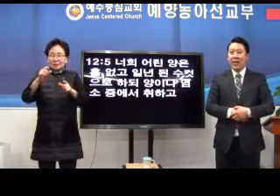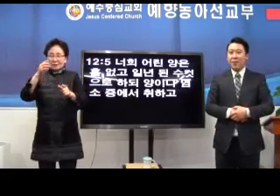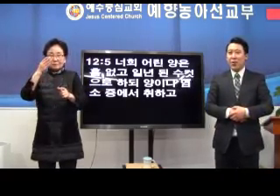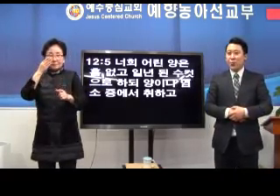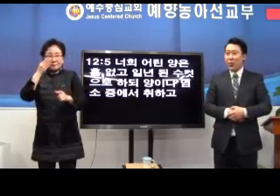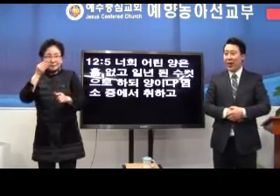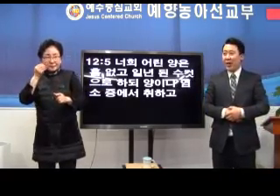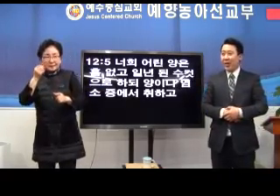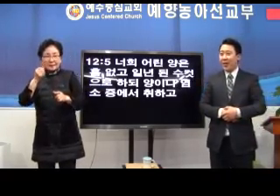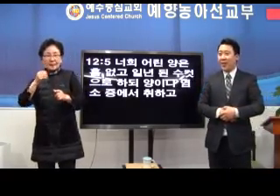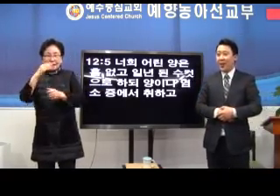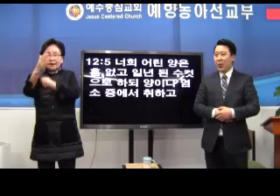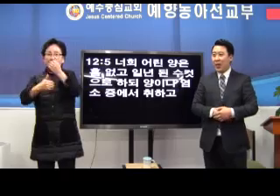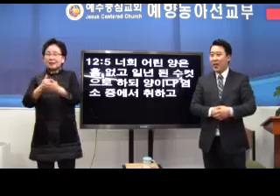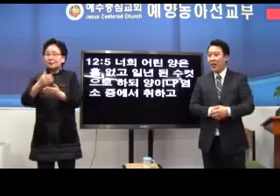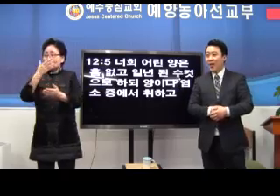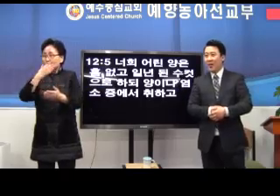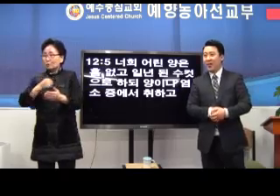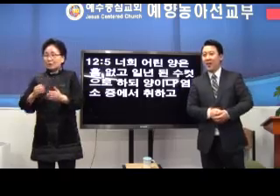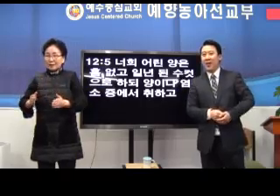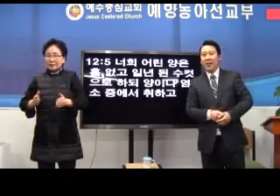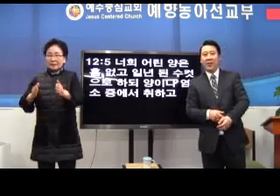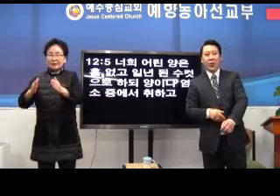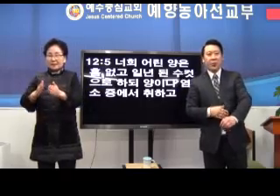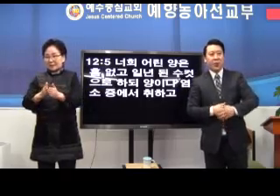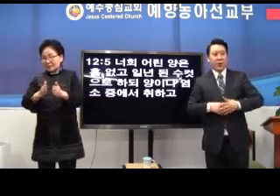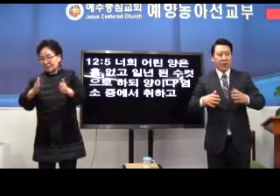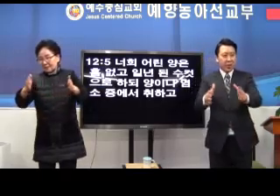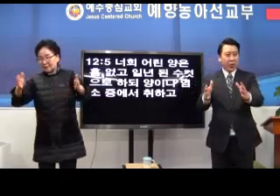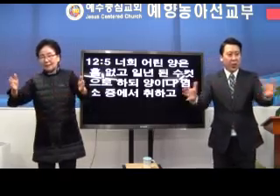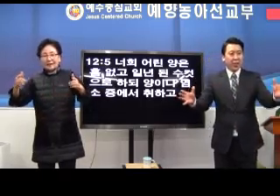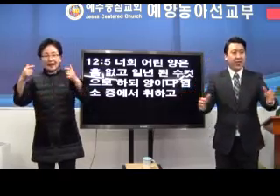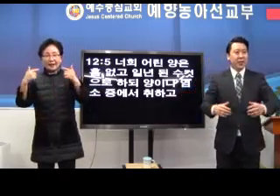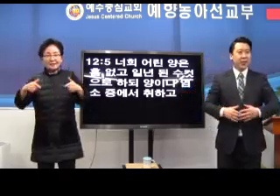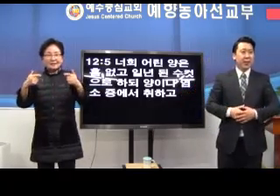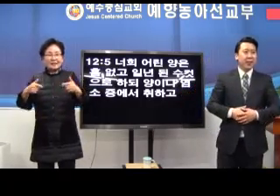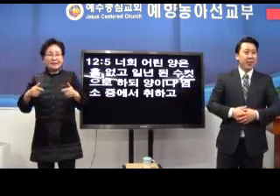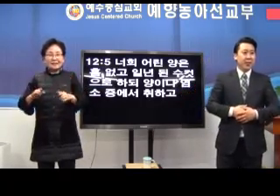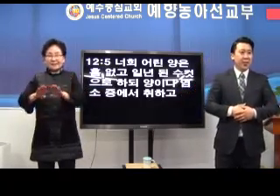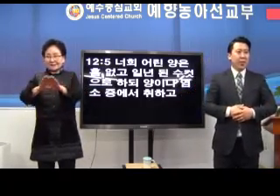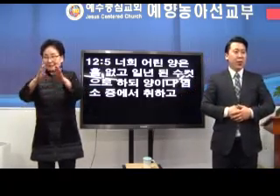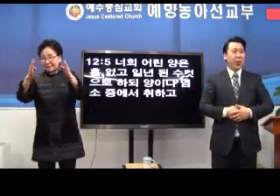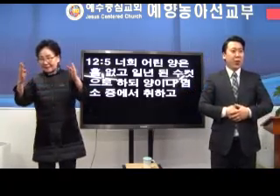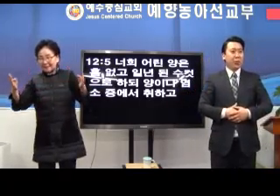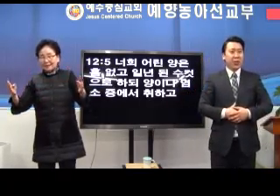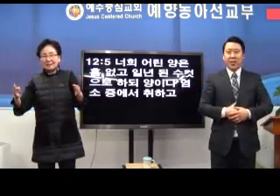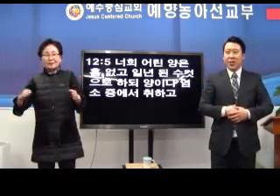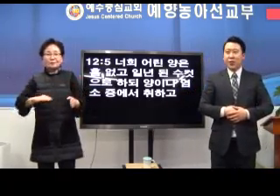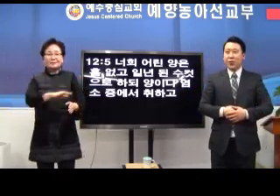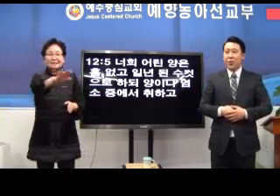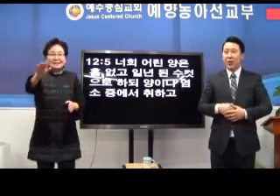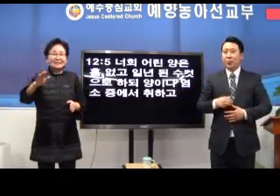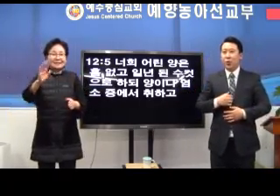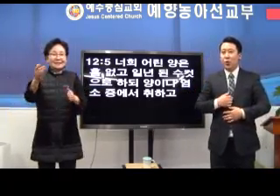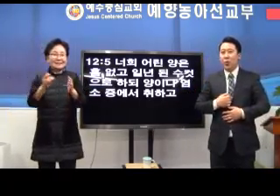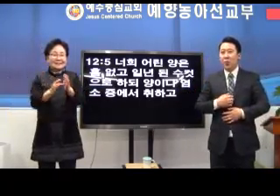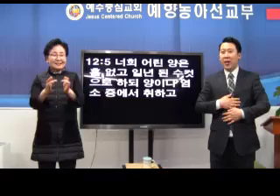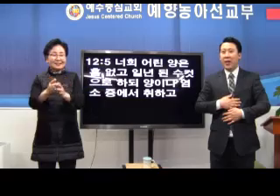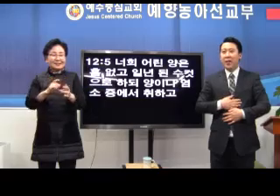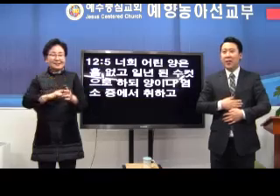하나님의 축복의 대로가 늘 널리는 저와 여러분들 되시기를 주님의 이름으로 축복합니다. 그래서